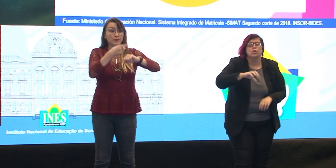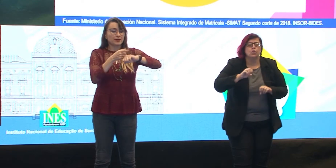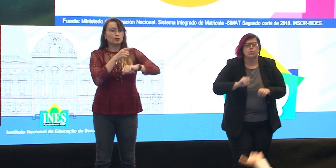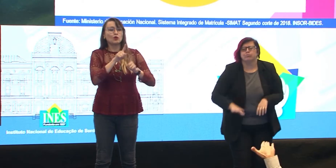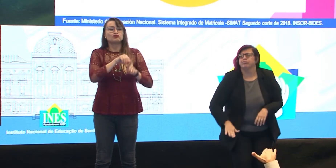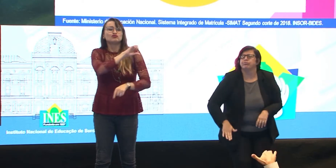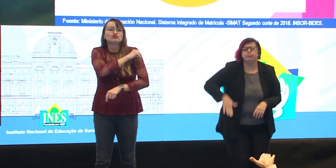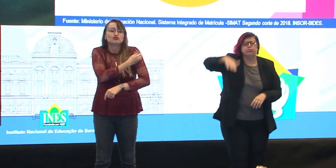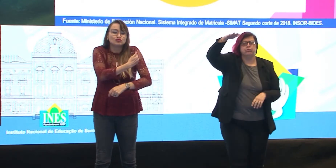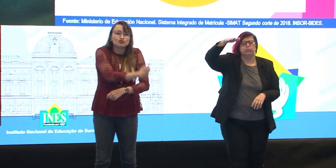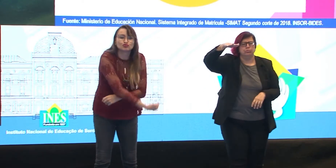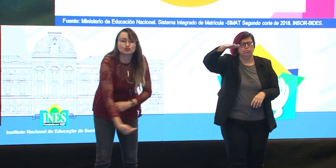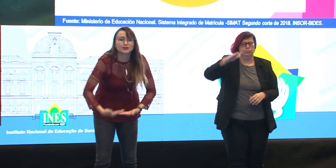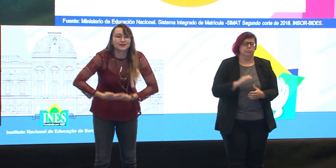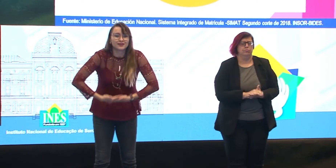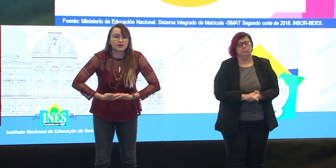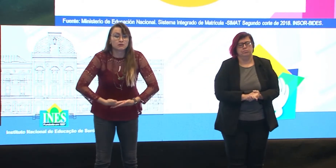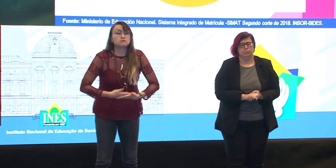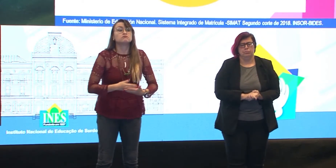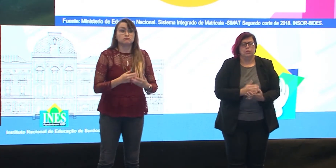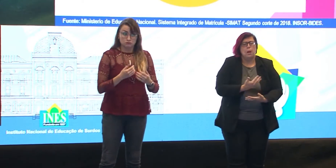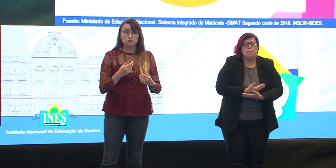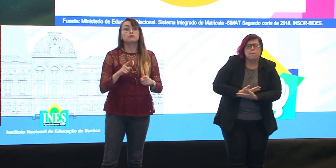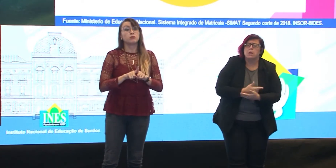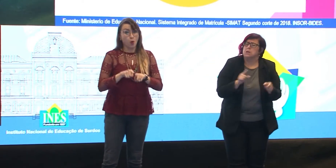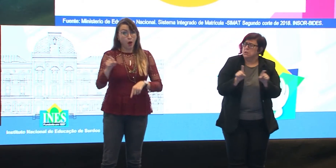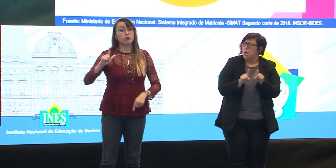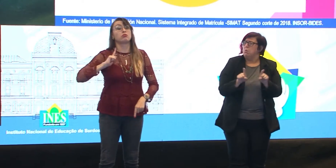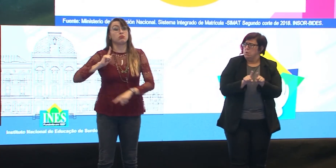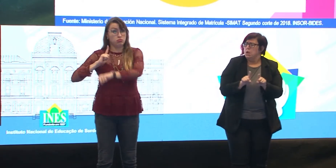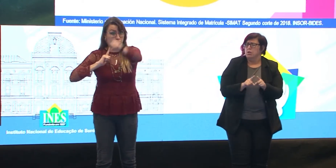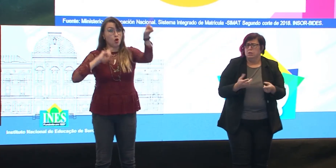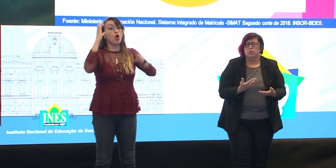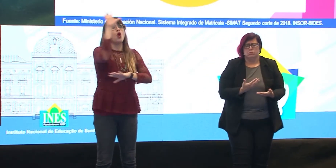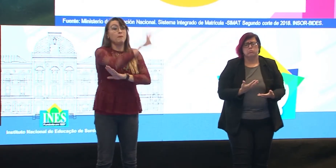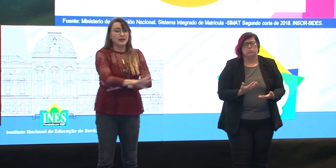etapas de escolarização na Colômbia, né?